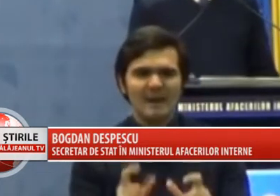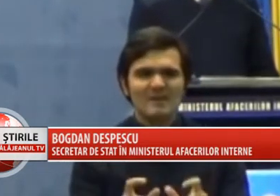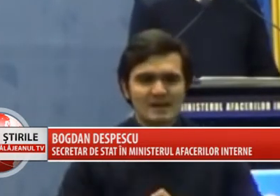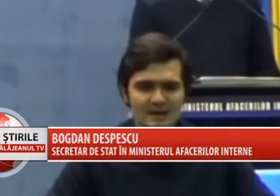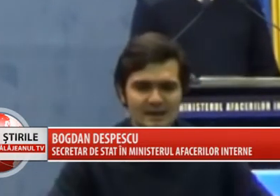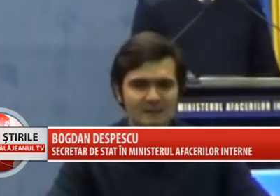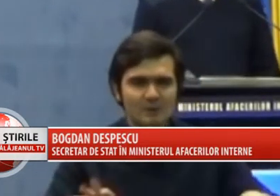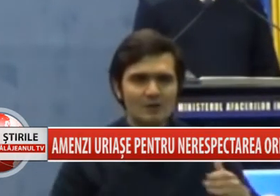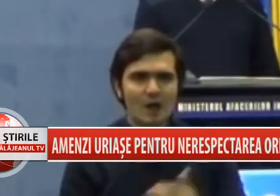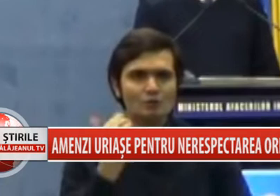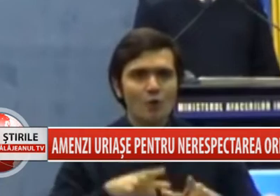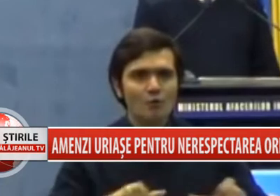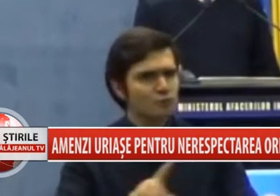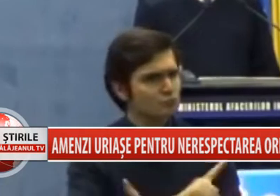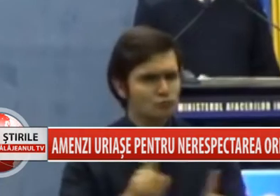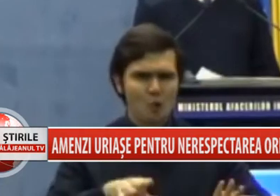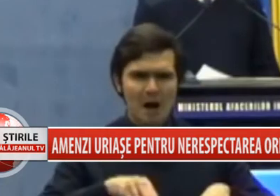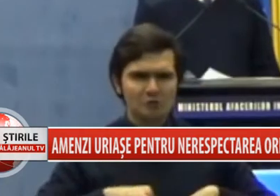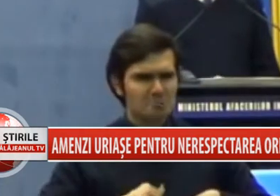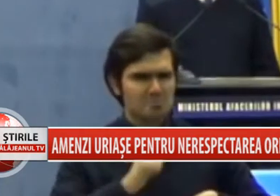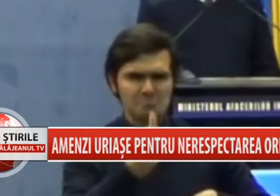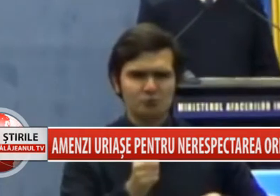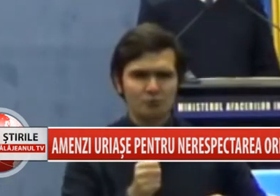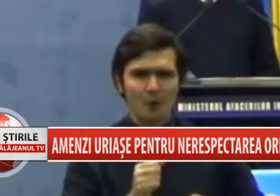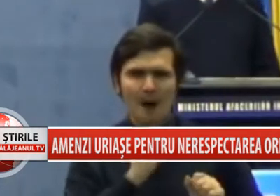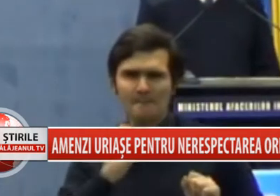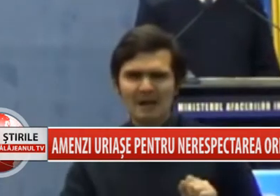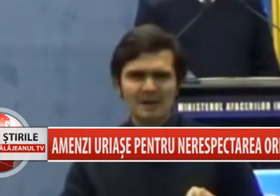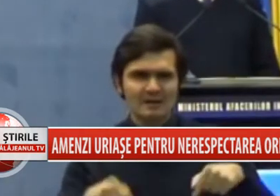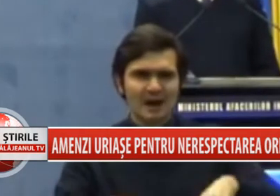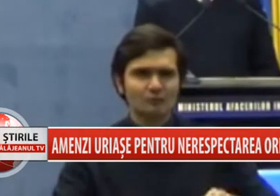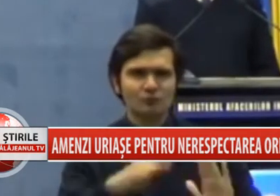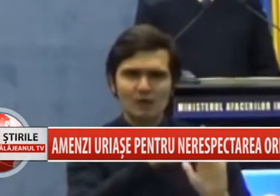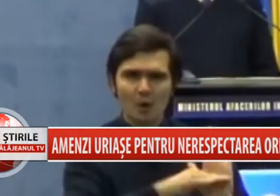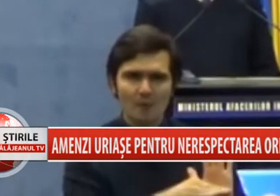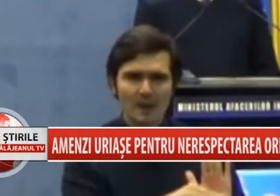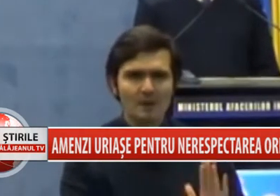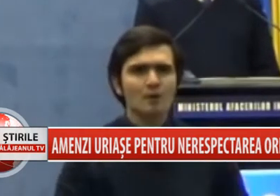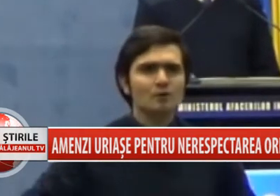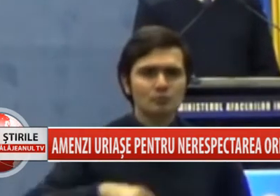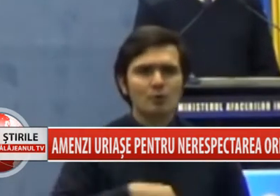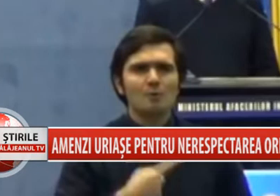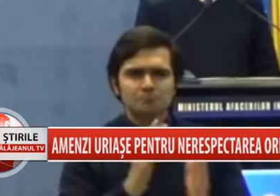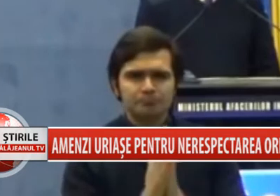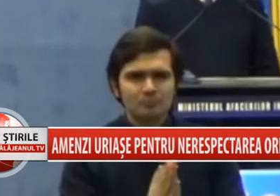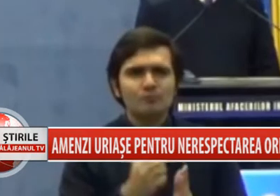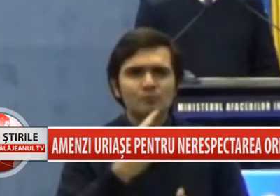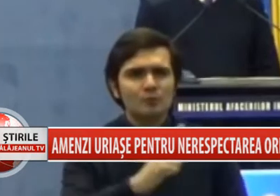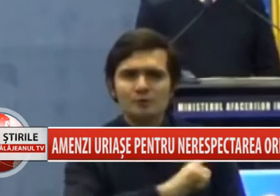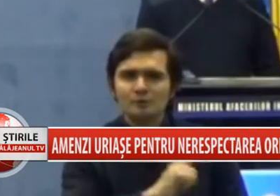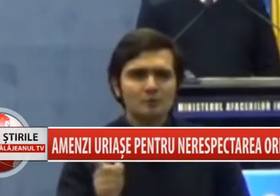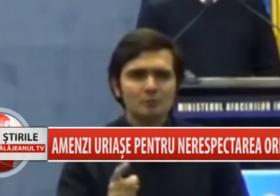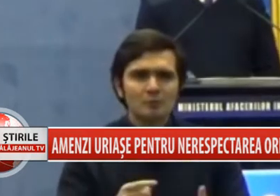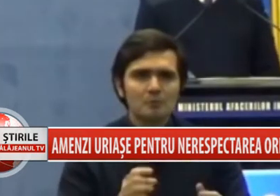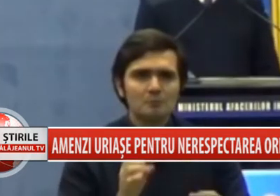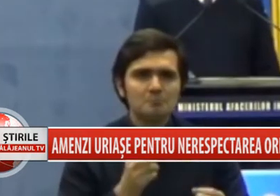virus și că nu vom tolera nicio abatere de la normele legale în vigoare. Fac apel să nu dați curs și să nu